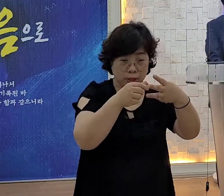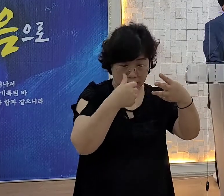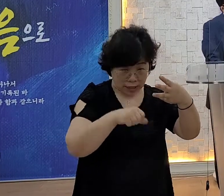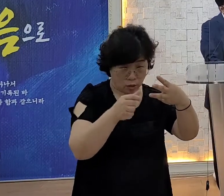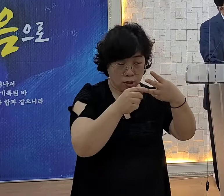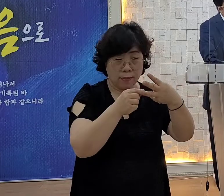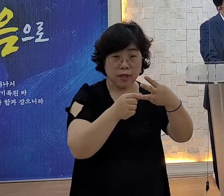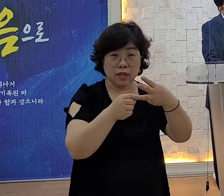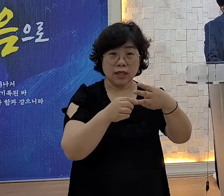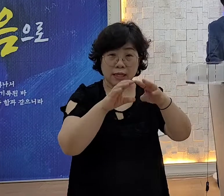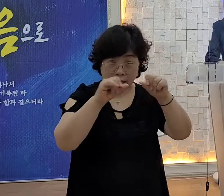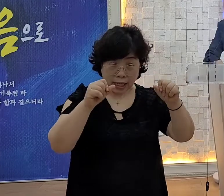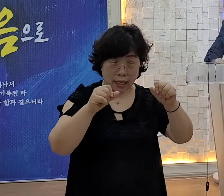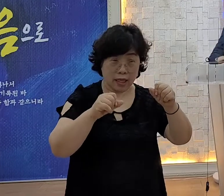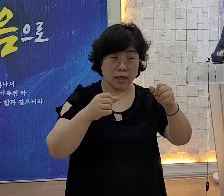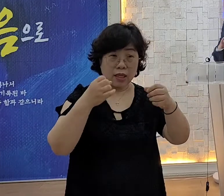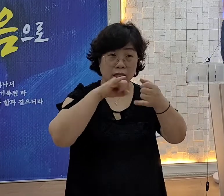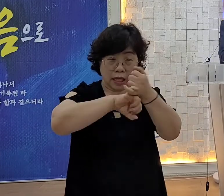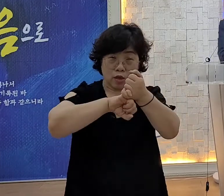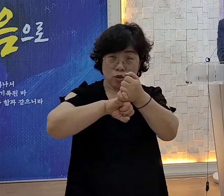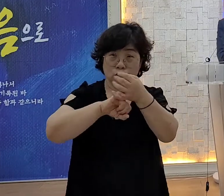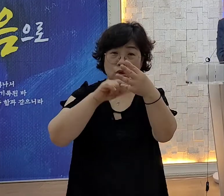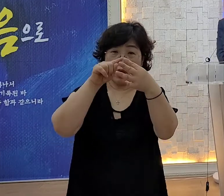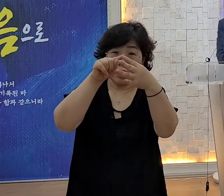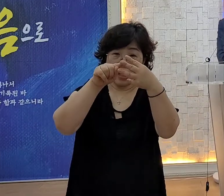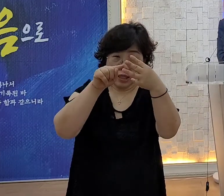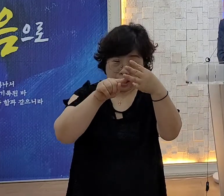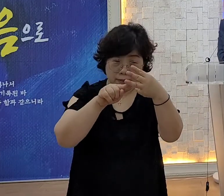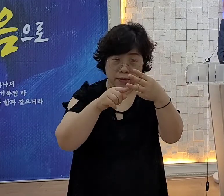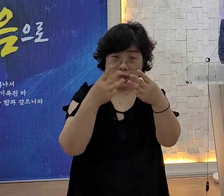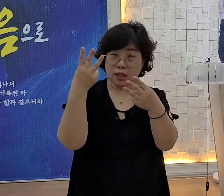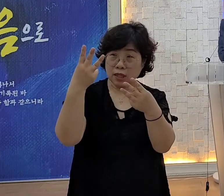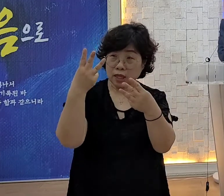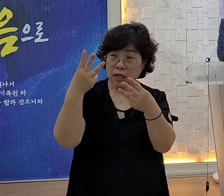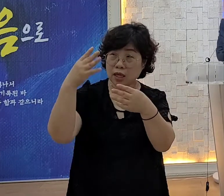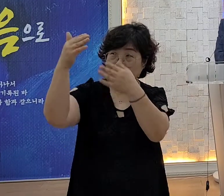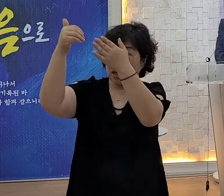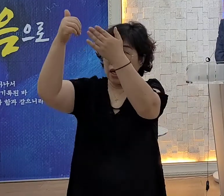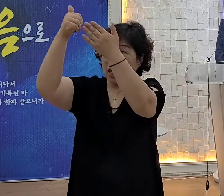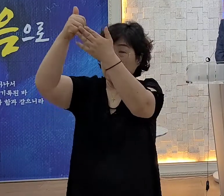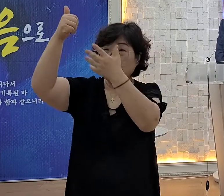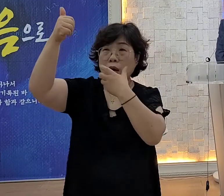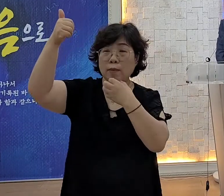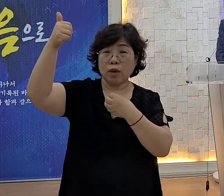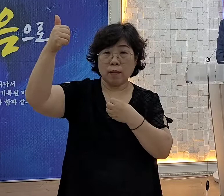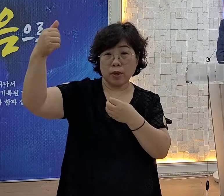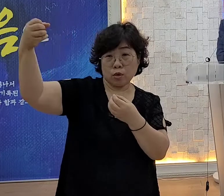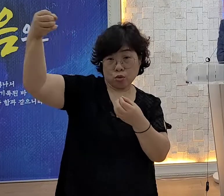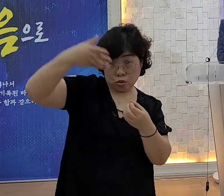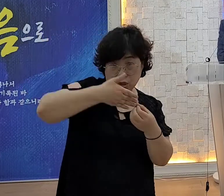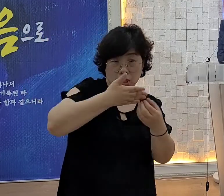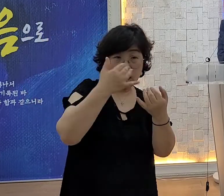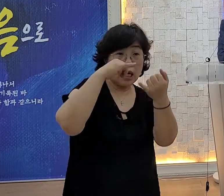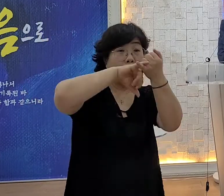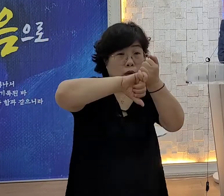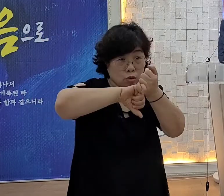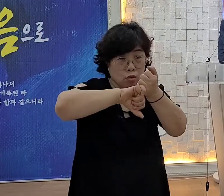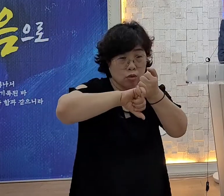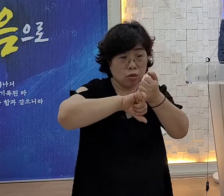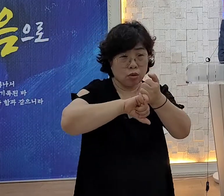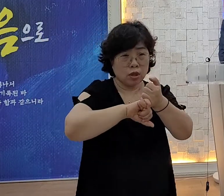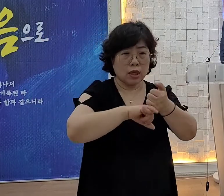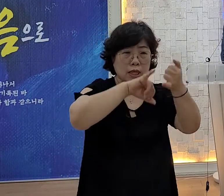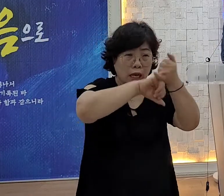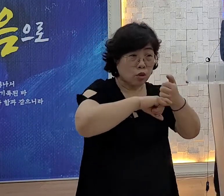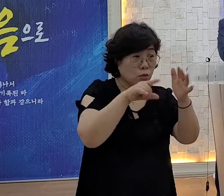그 세 가지를 하나님께서 이 아브라함에게 찾아오셔서 약속하십니다. 그래서 이 아브라함이 그